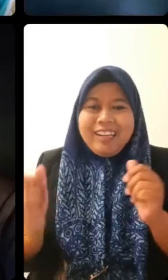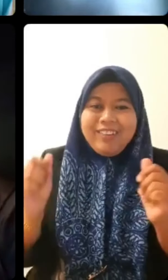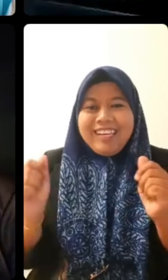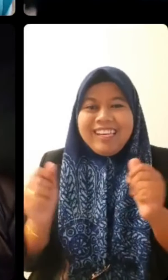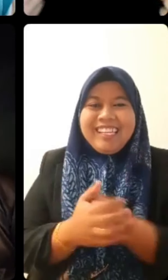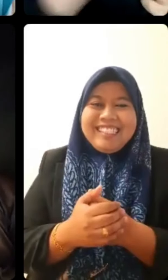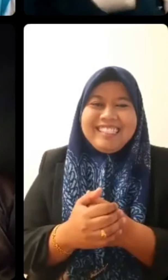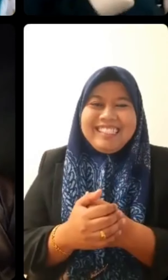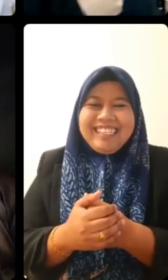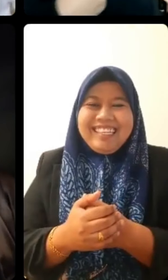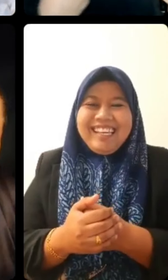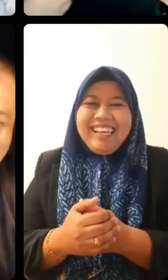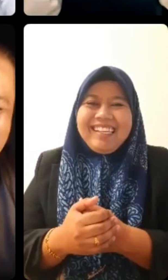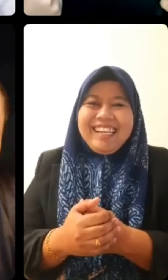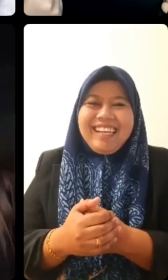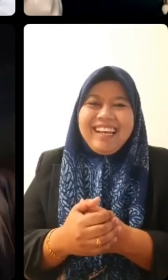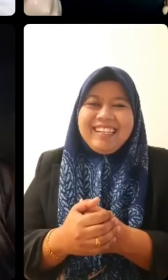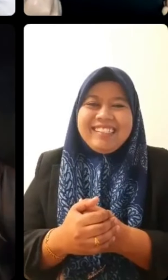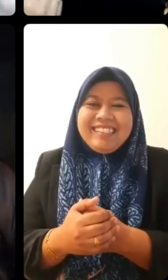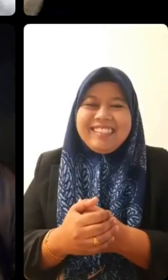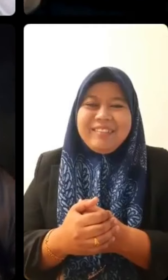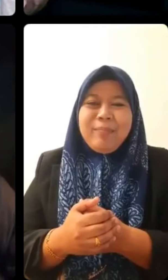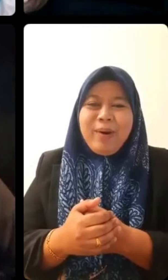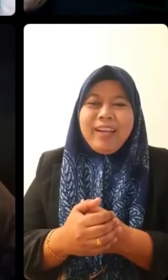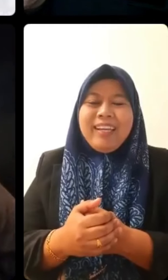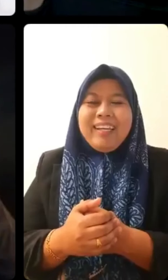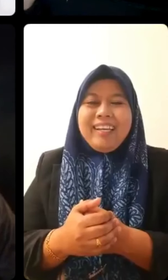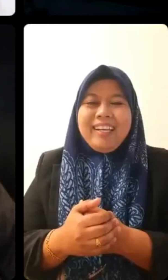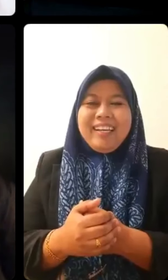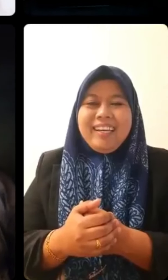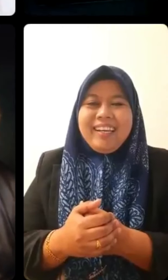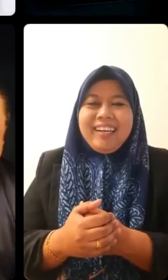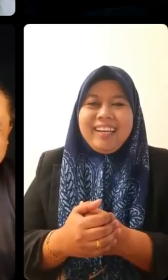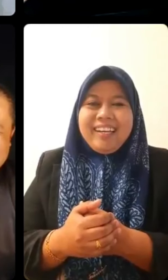Nampak tak saya guna ni? Saya ada tulis board.